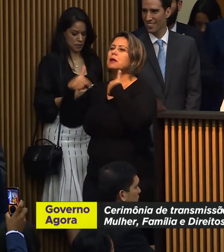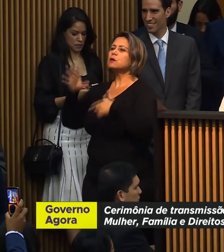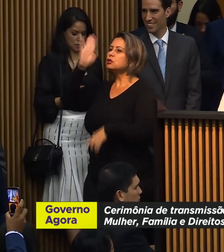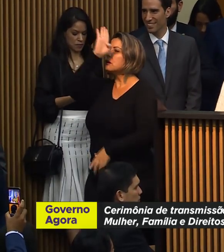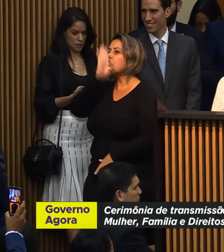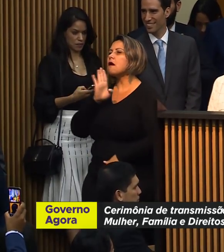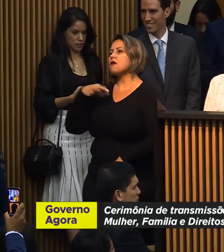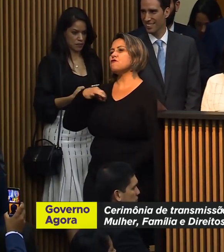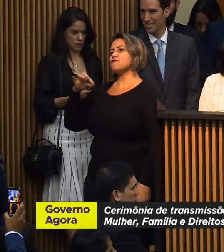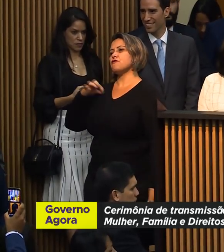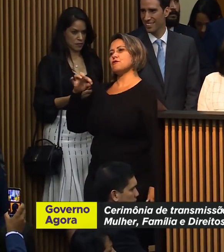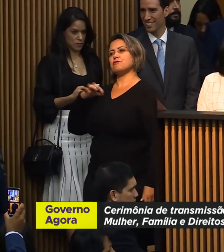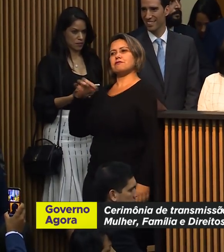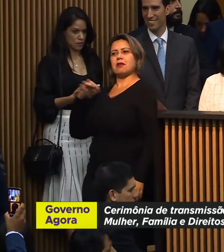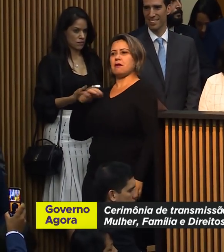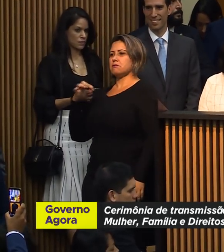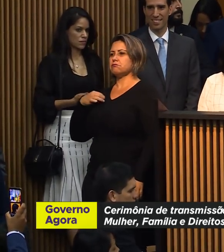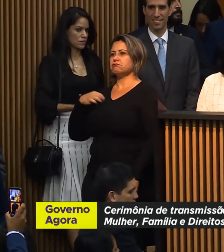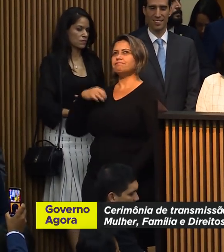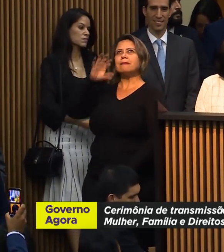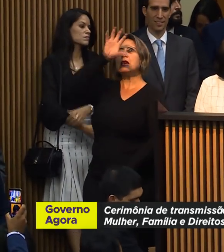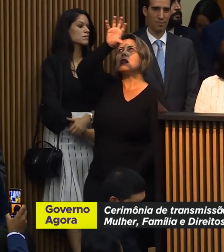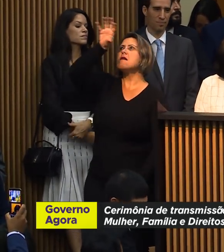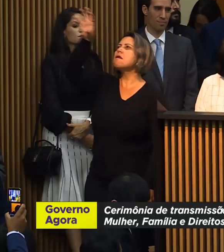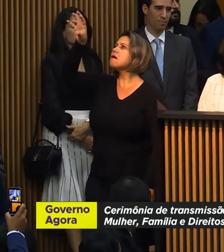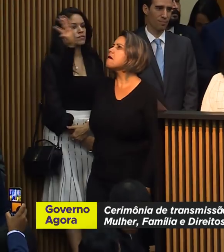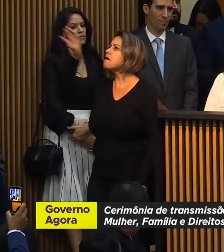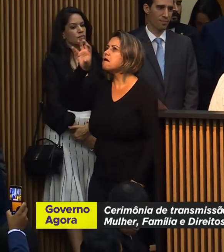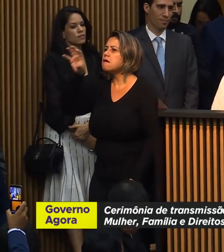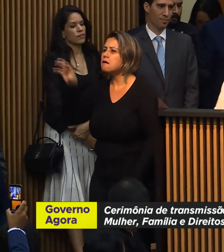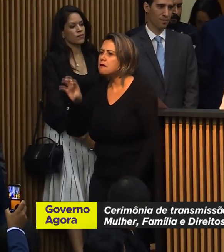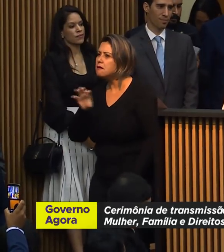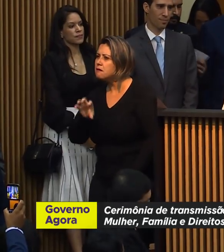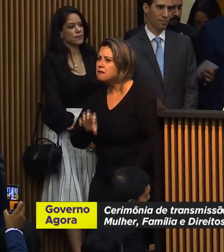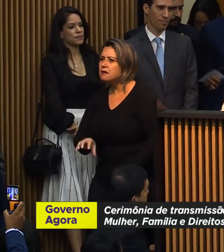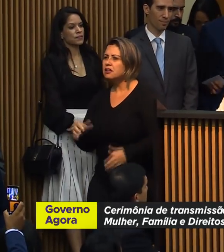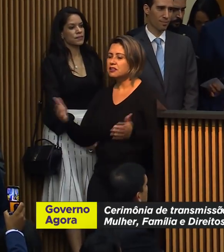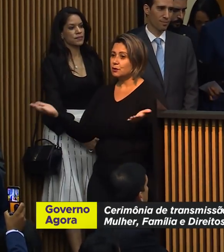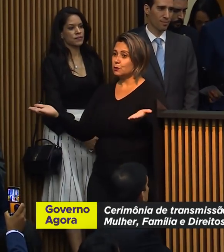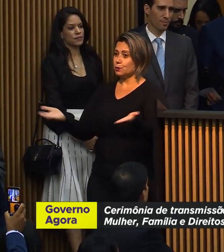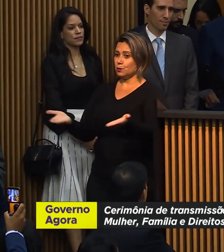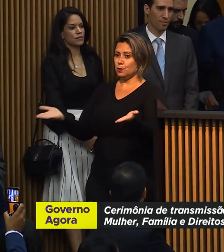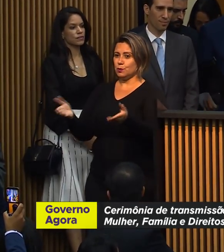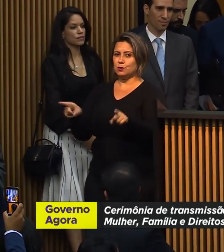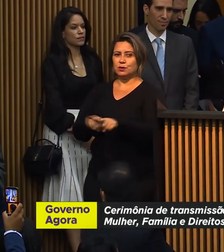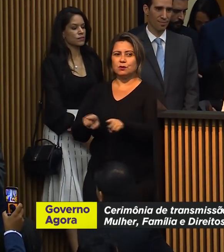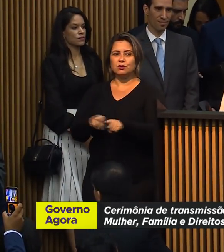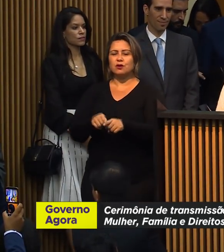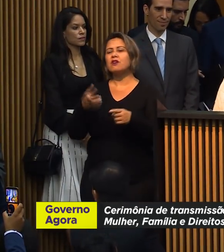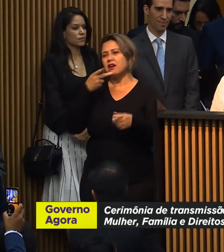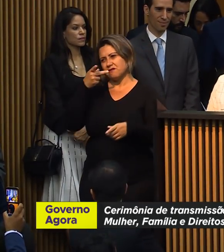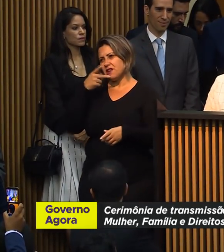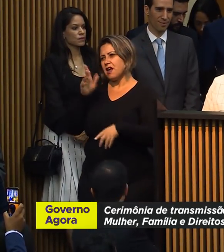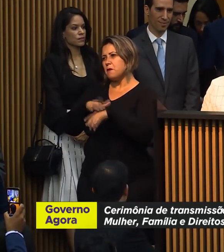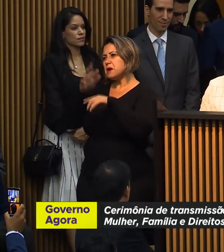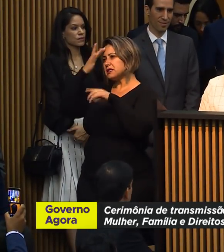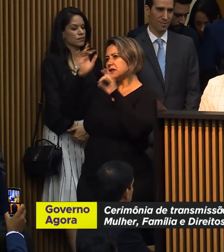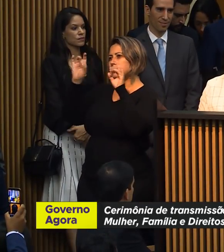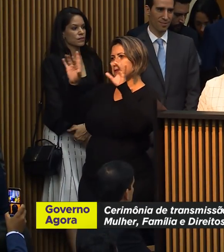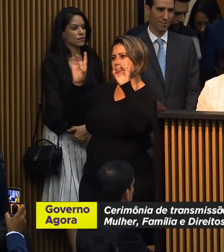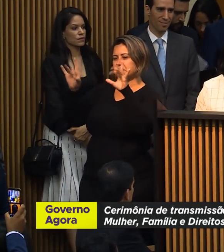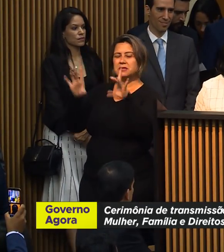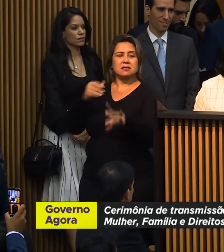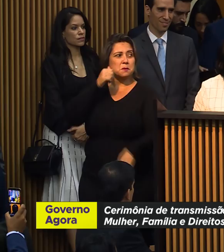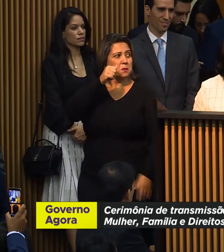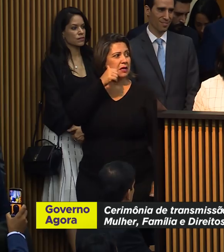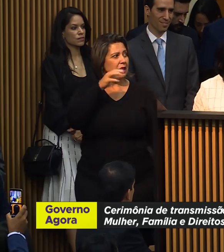Santo, voluntários que vieram de todos os lugares do Brasil. E aqui eu quero fazer justiça a uma voluntária linda, incrível, a